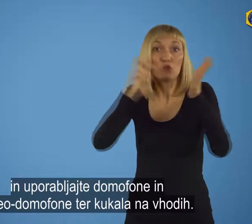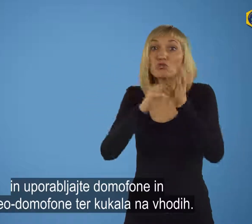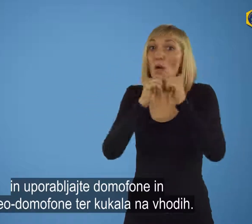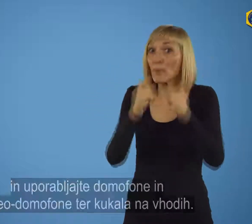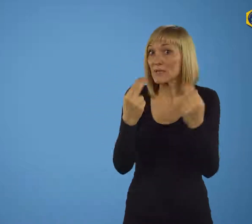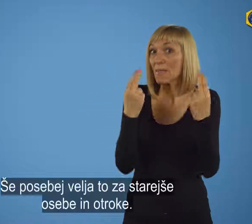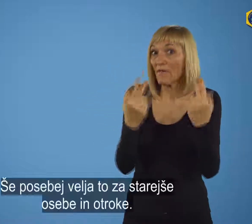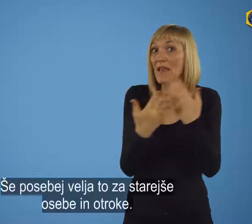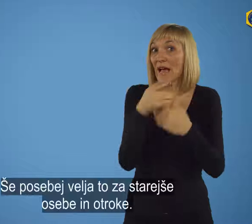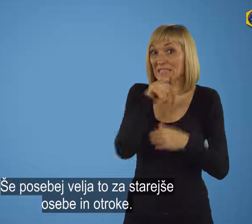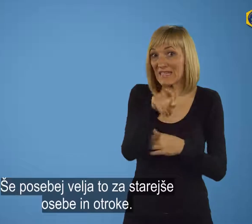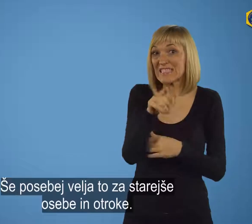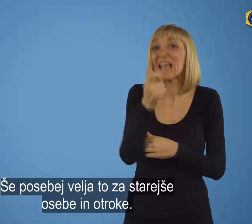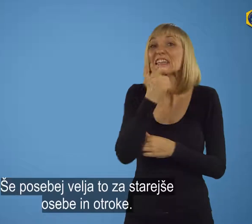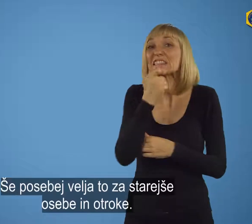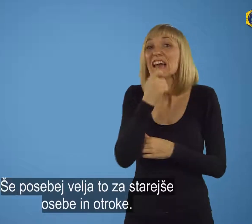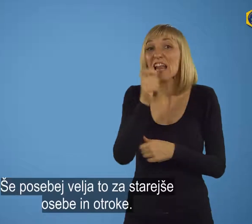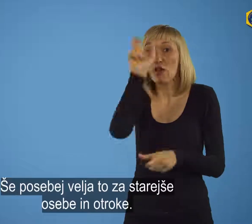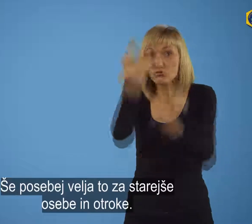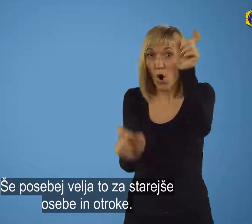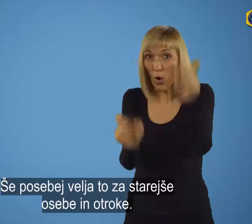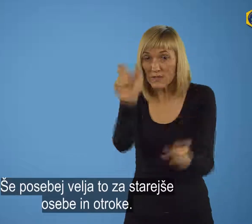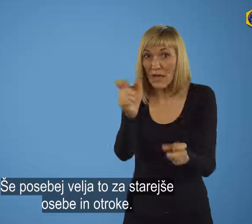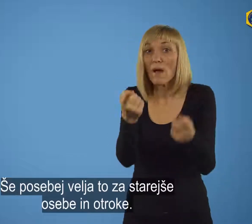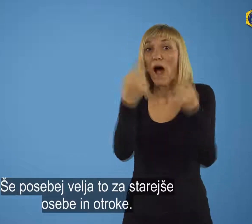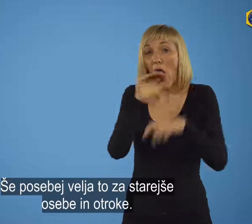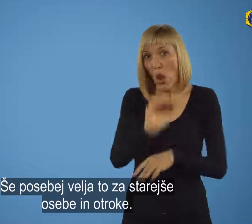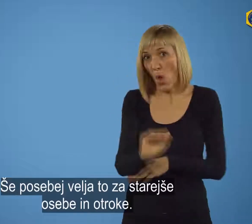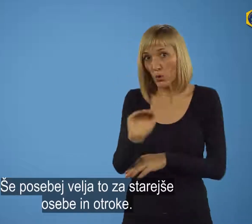Še posebej velja to za starejše osebe in otroke.